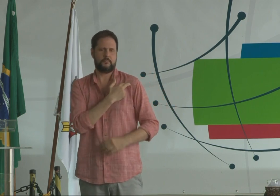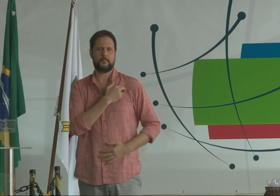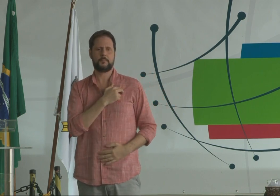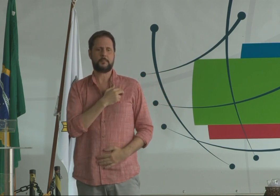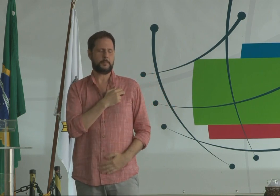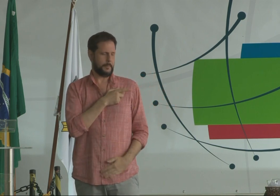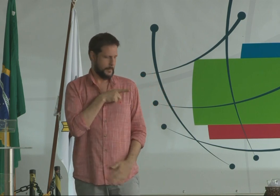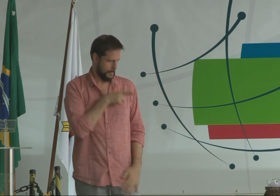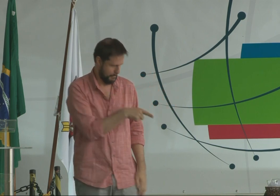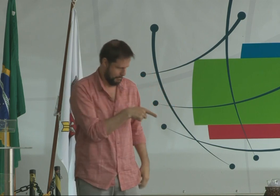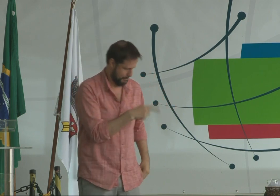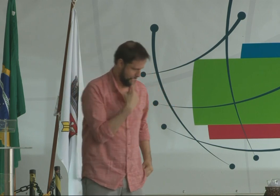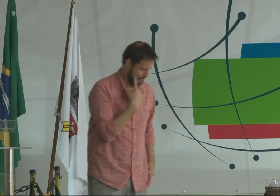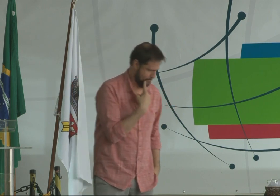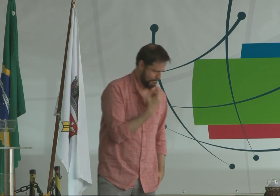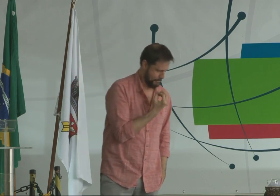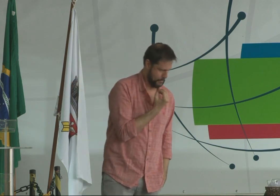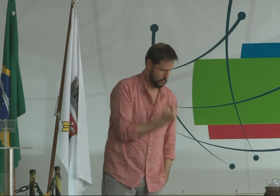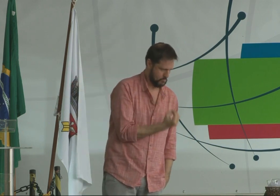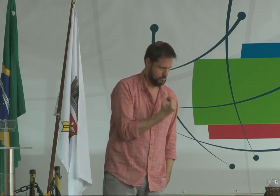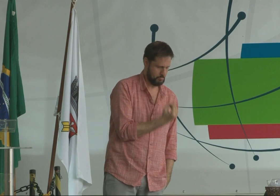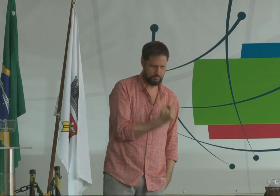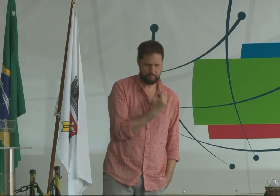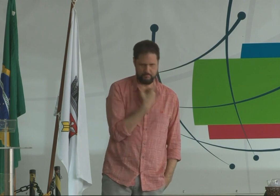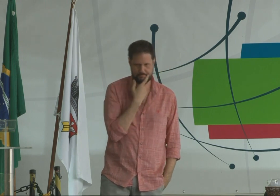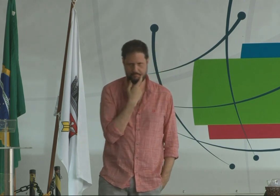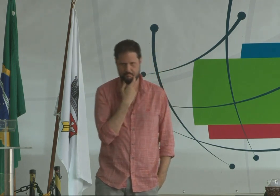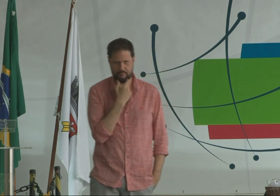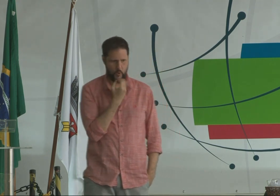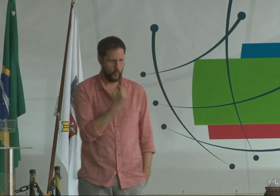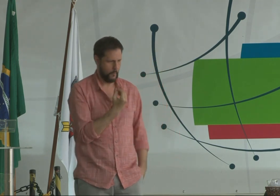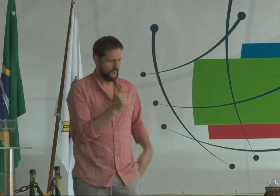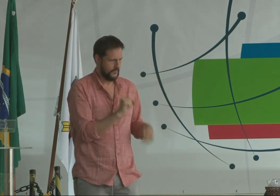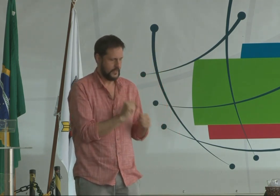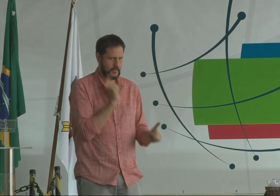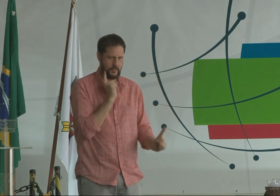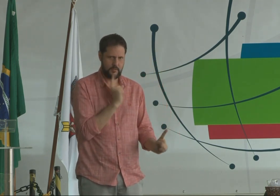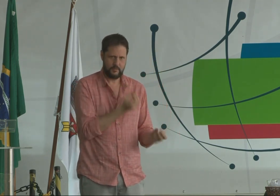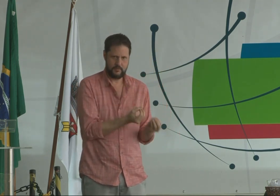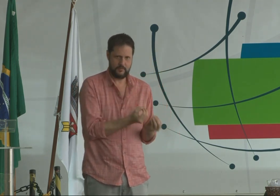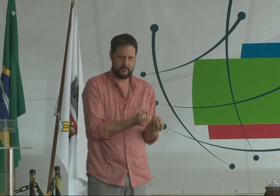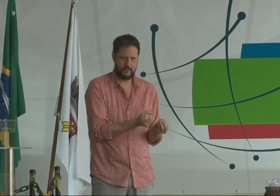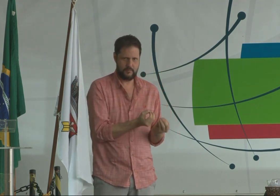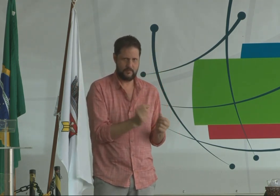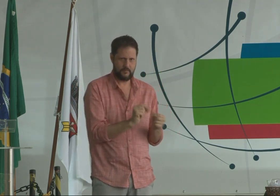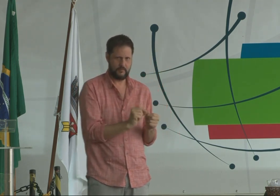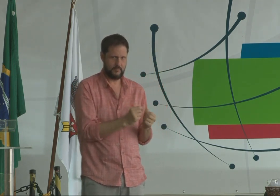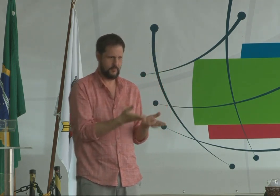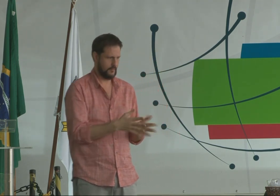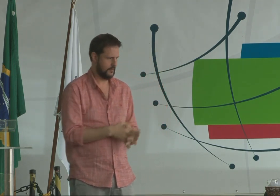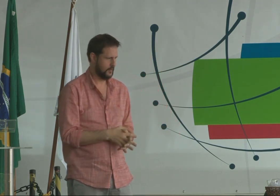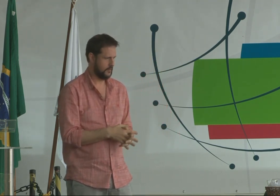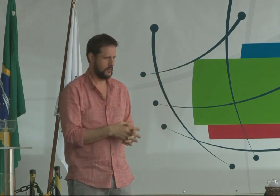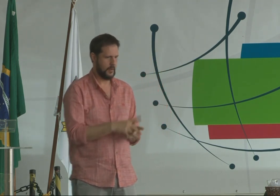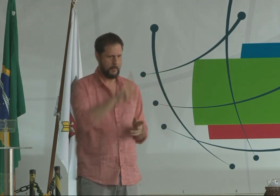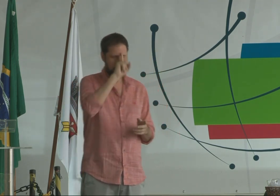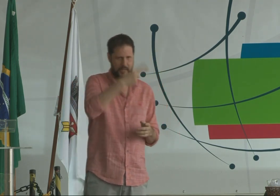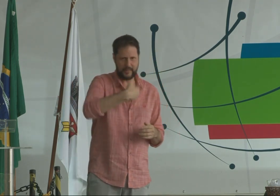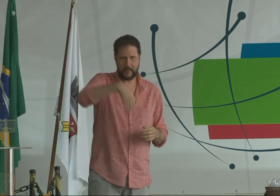a diretora da escola, ela falou que ia ser escurdo. Bom, mas como é que eu vou fazer agora pra pensar com